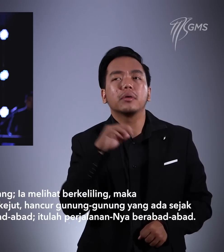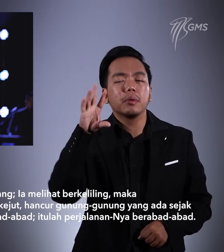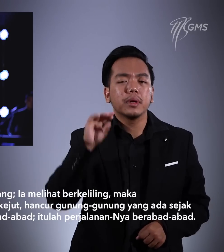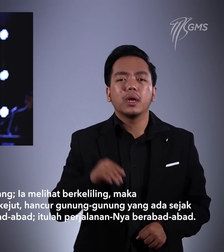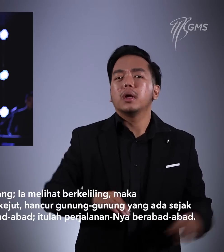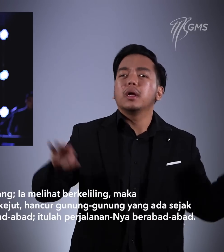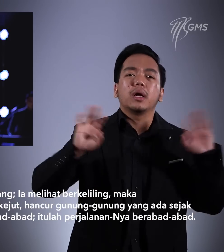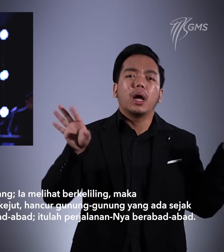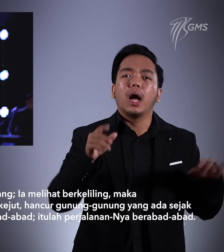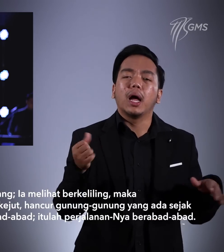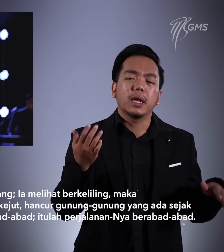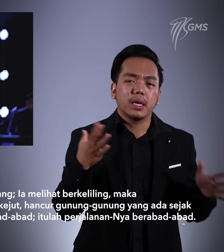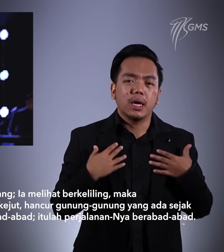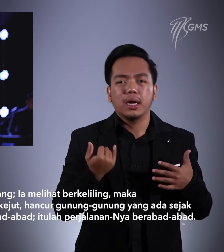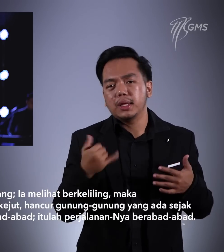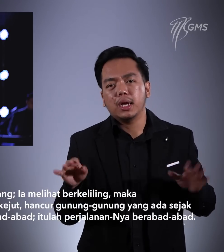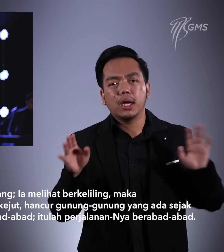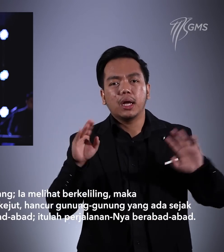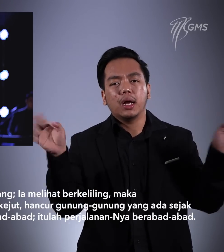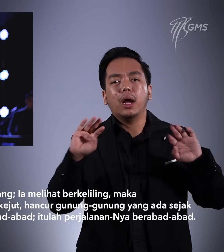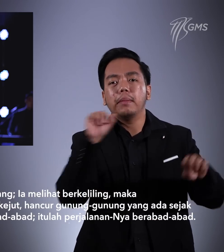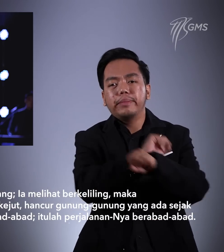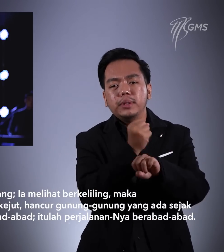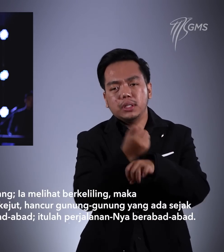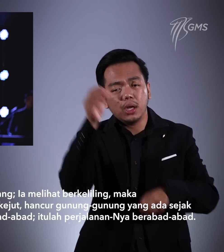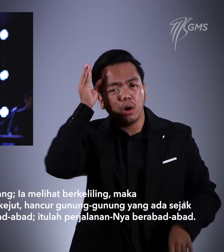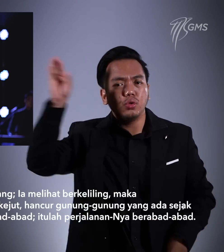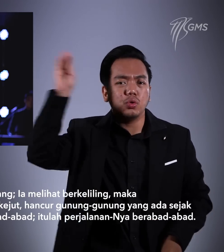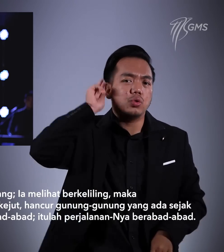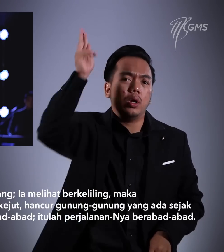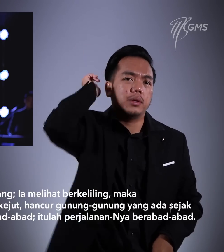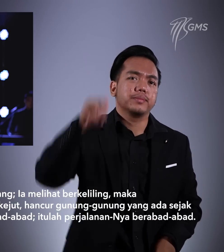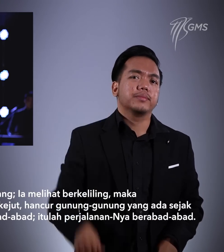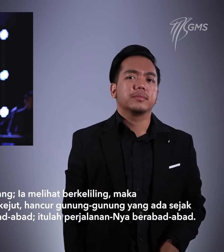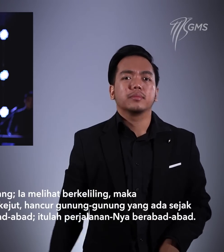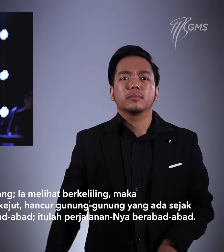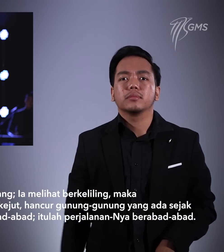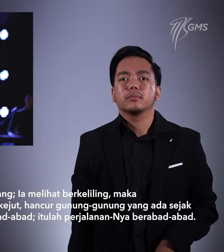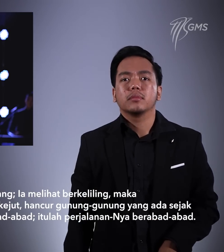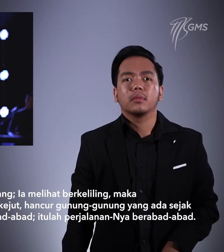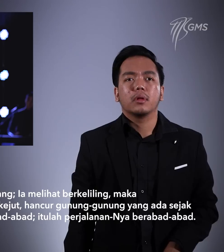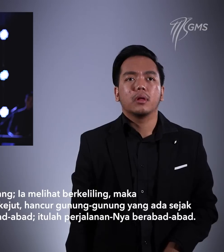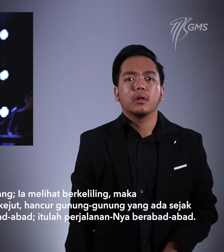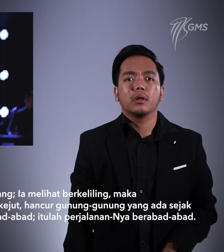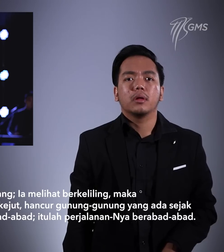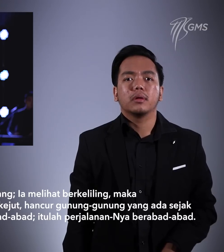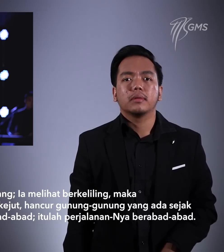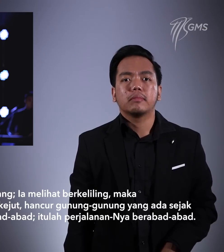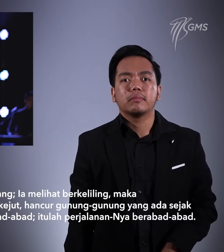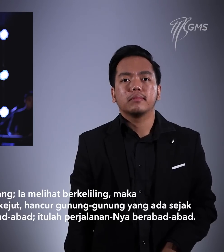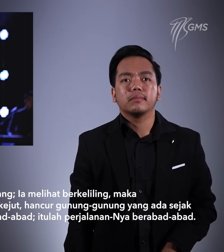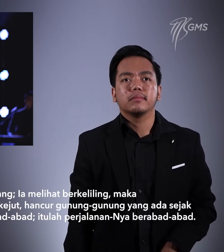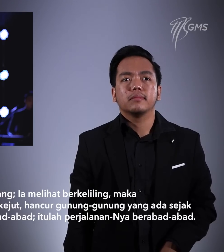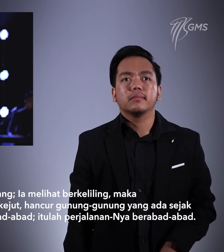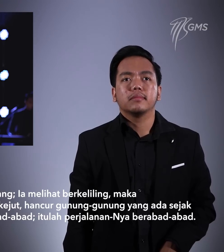bagimu. Kalau Anda tidak bisa lihat jalan ke depan, sekali lagi saya ingatkan, mundur berapa langkah ke belakang. Bukan hidupmu,